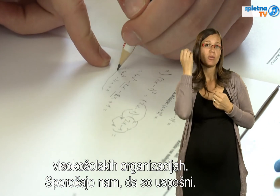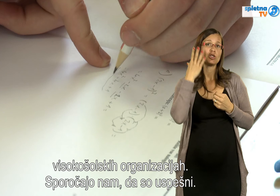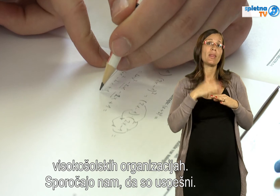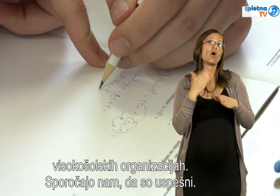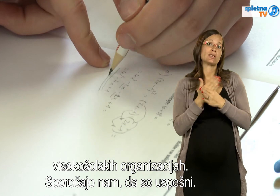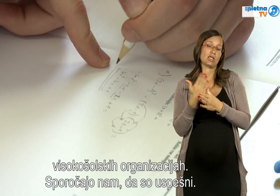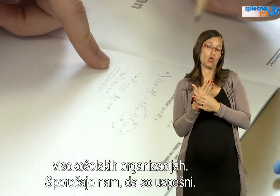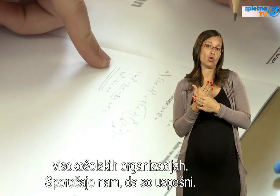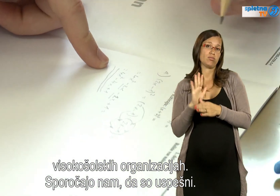visokošolskih organizacijah.